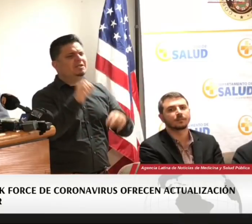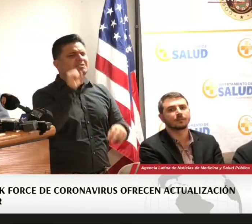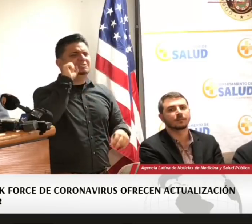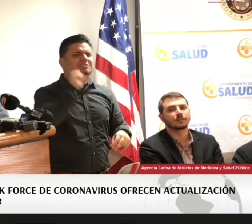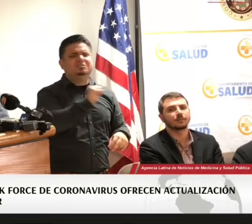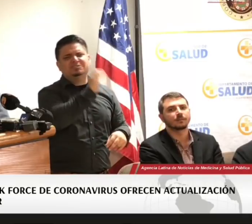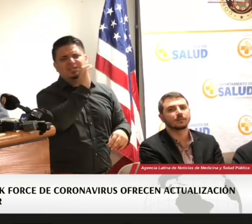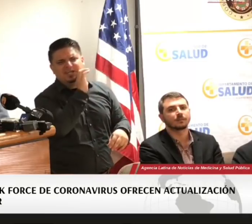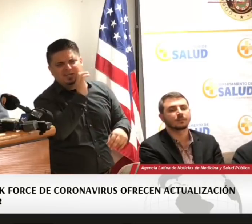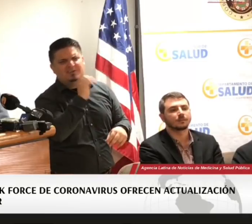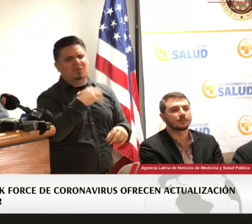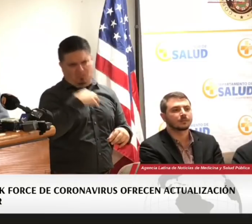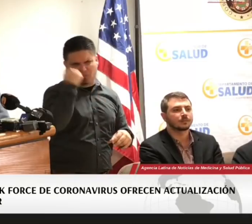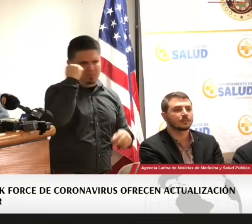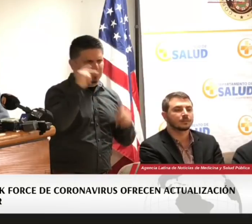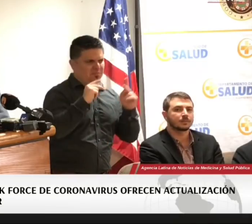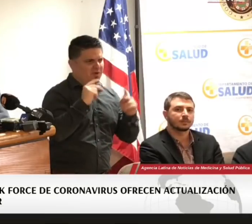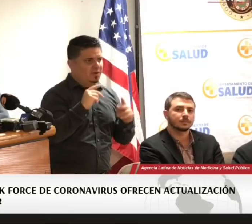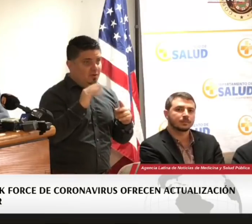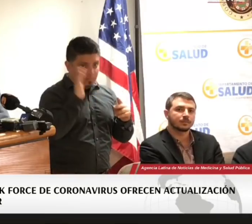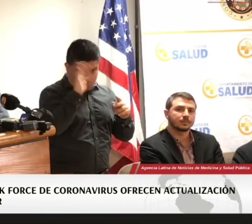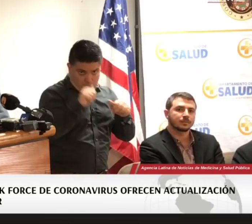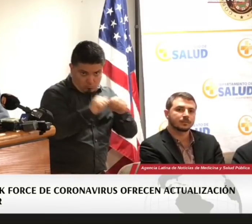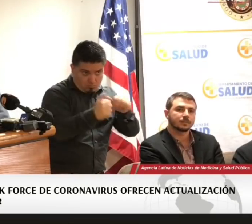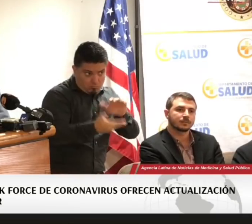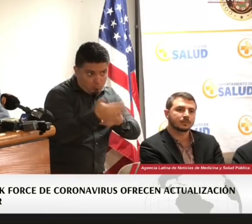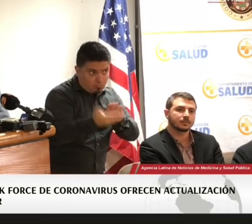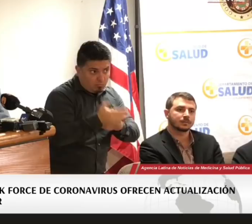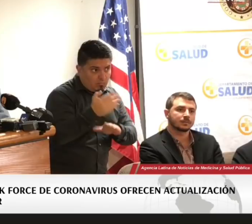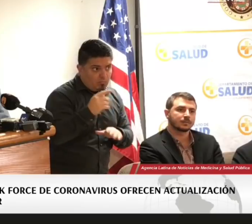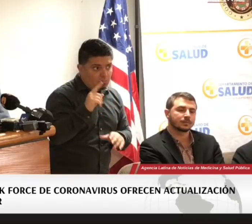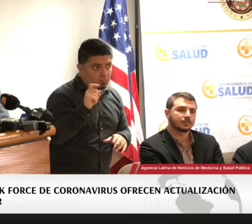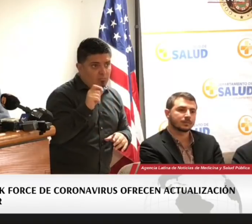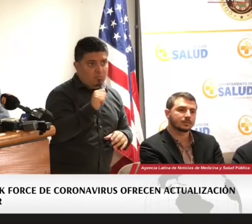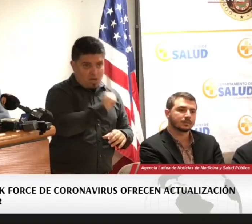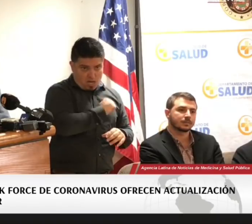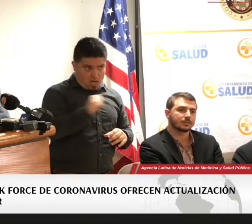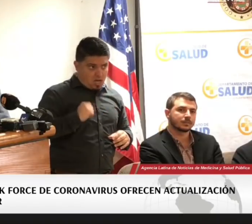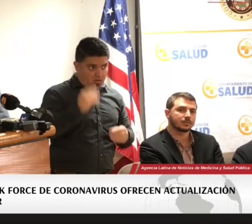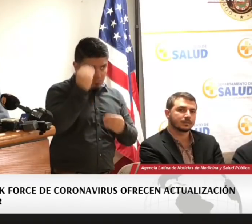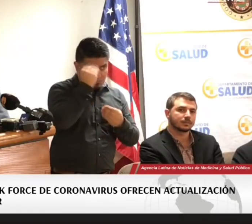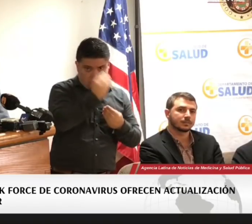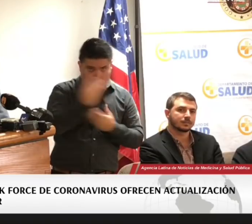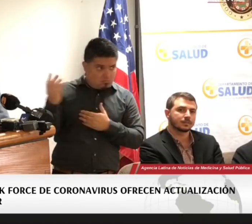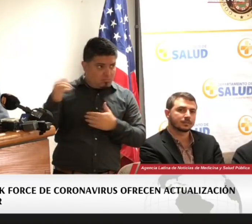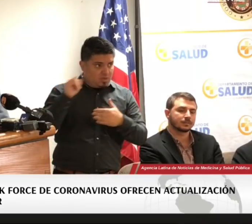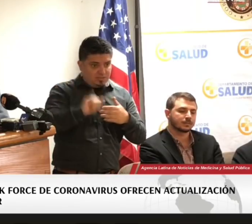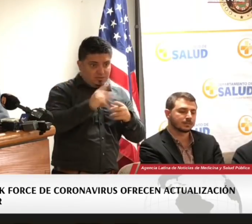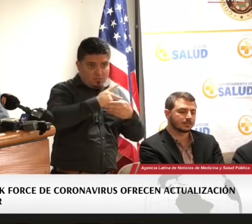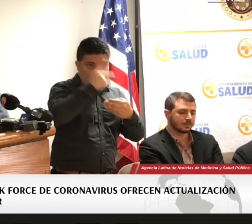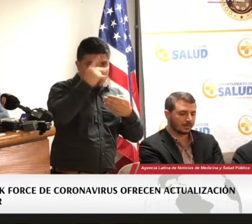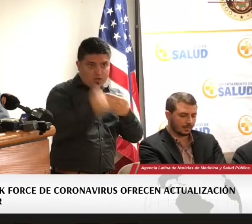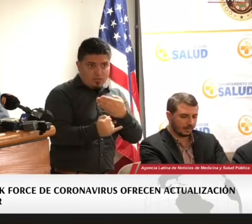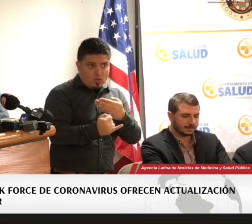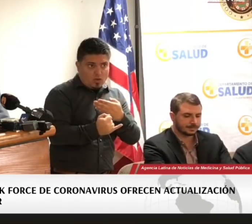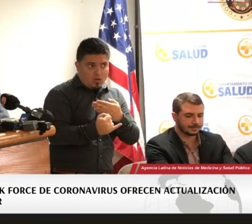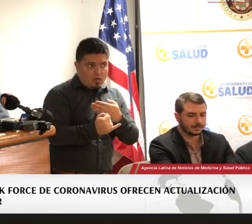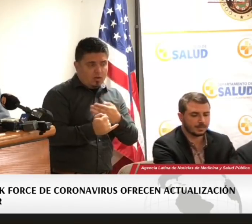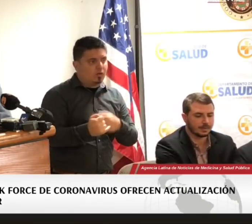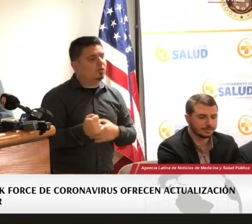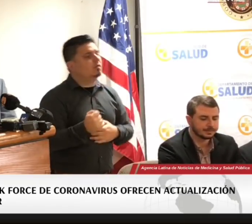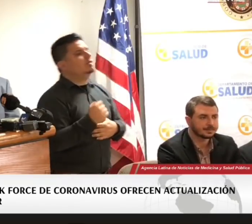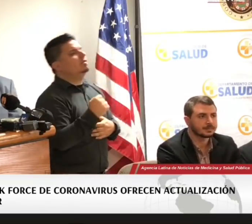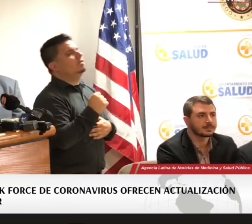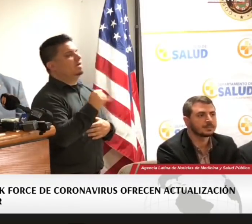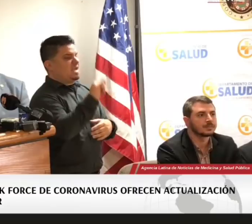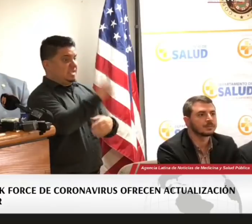va a continuar o si los alcaldes se han comunicado con usted para atender esa situación, esa es la primera pregunta. Bueno, con relación a esa particular,